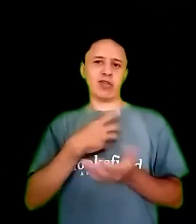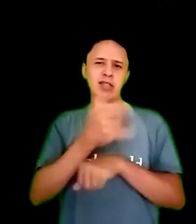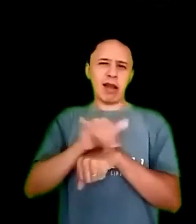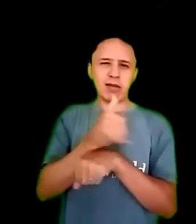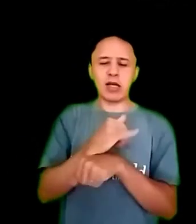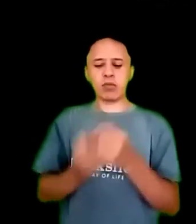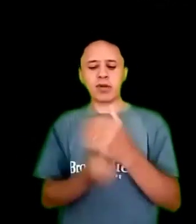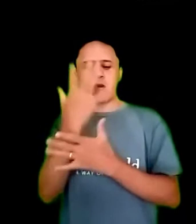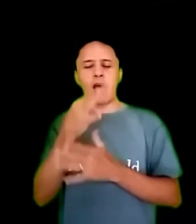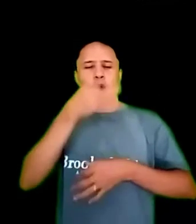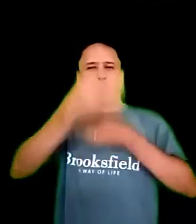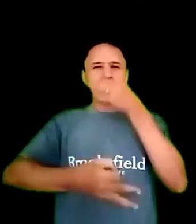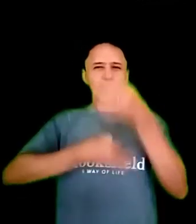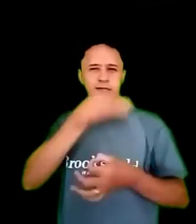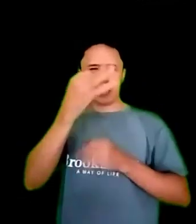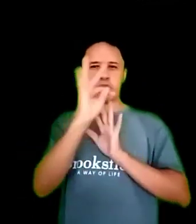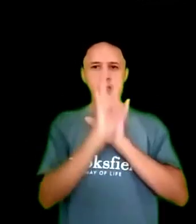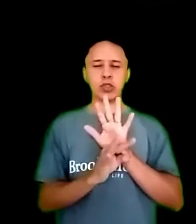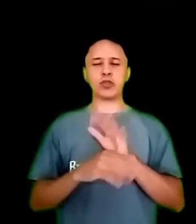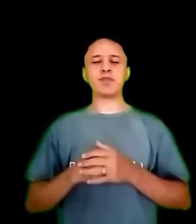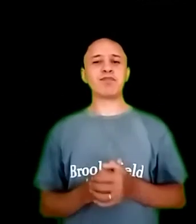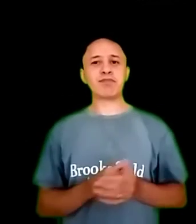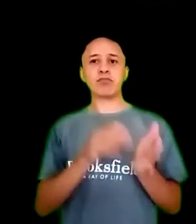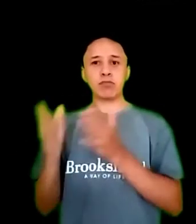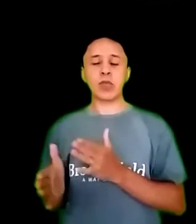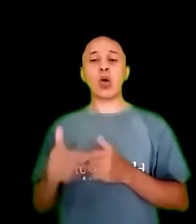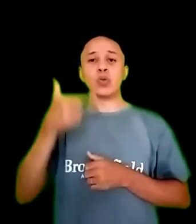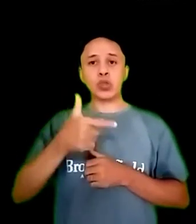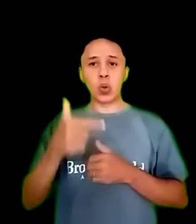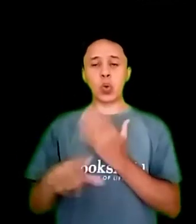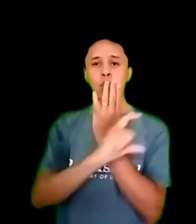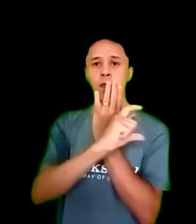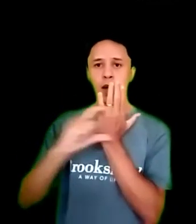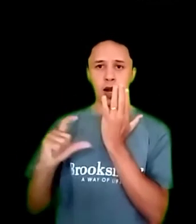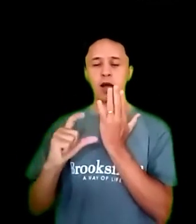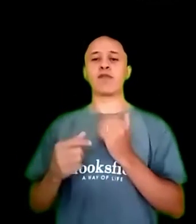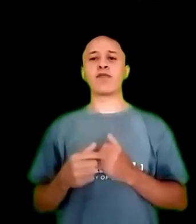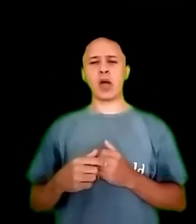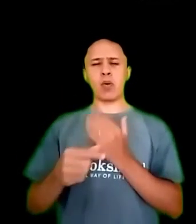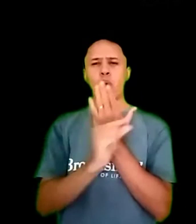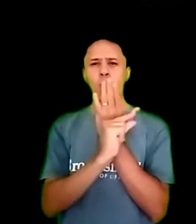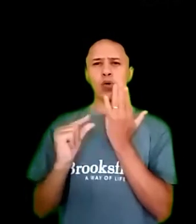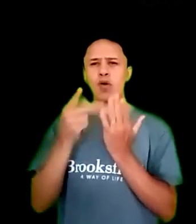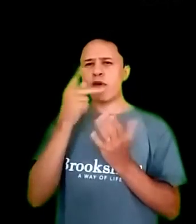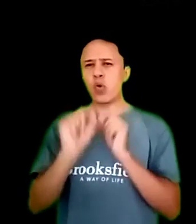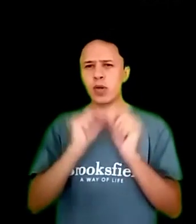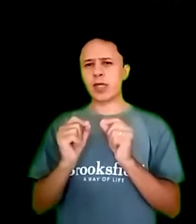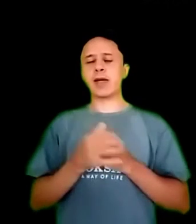de criar argumentação no texto. Logo em seguida, no segundo parágrafo, o autor diz o seguinte: